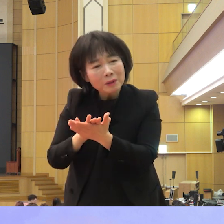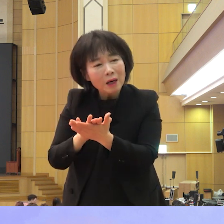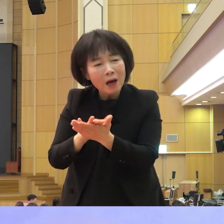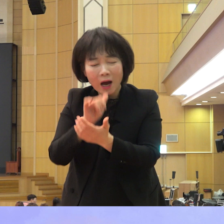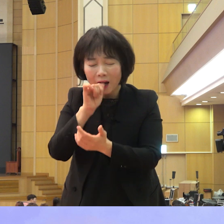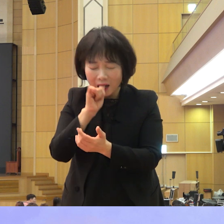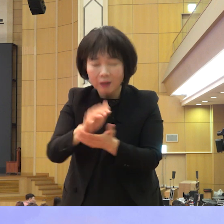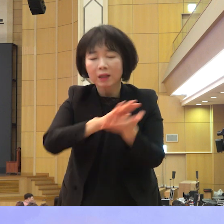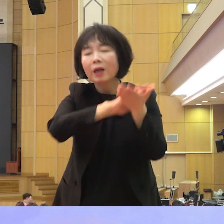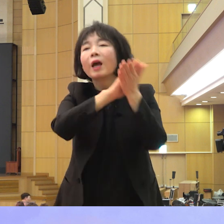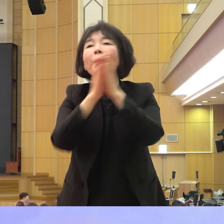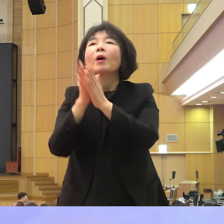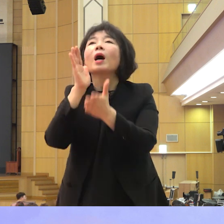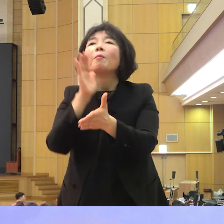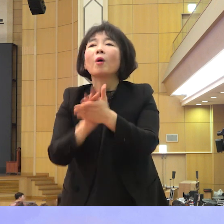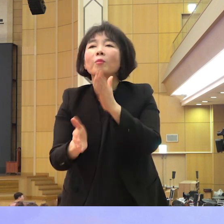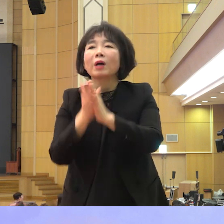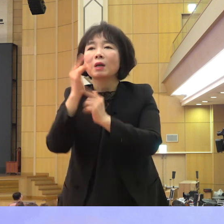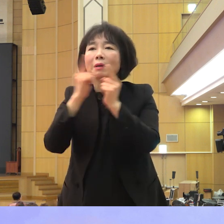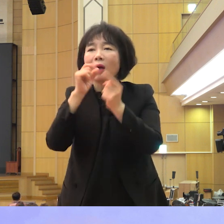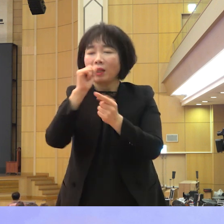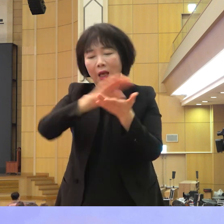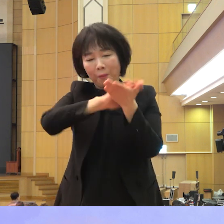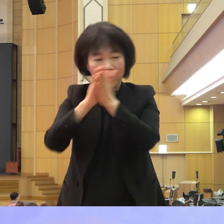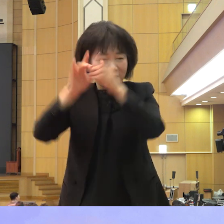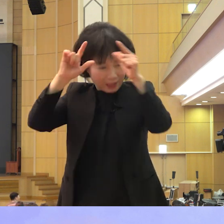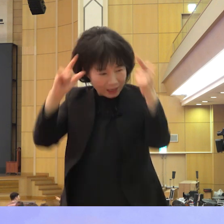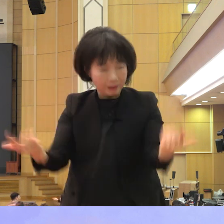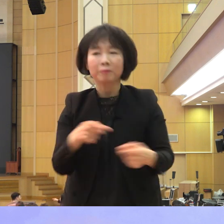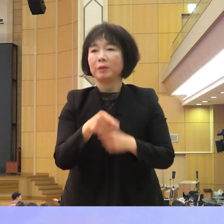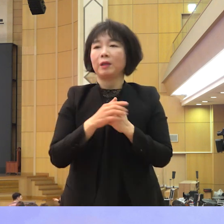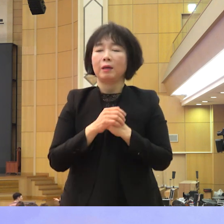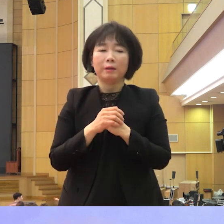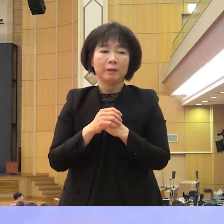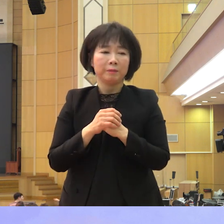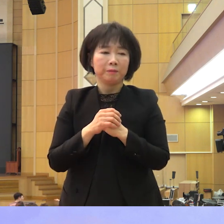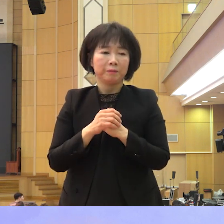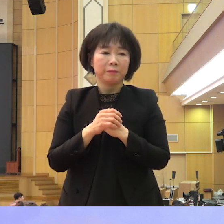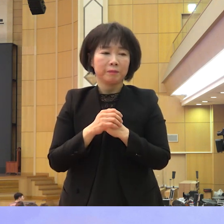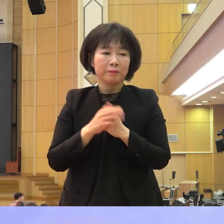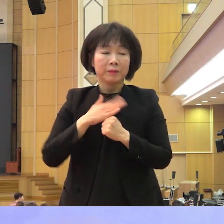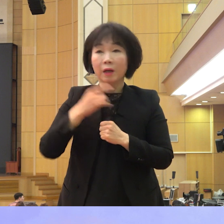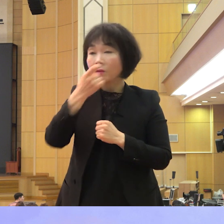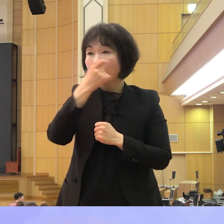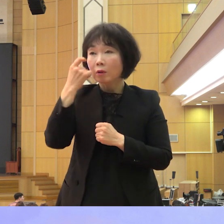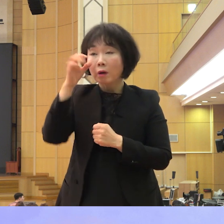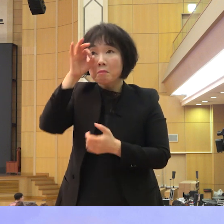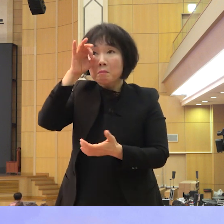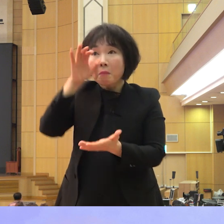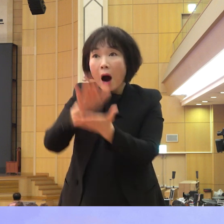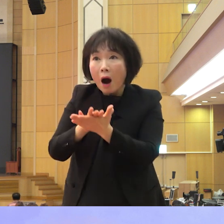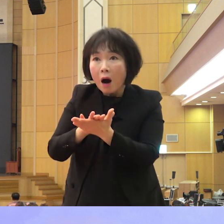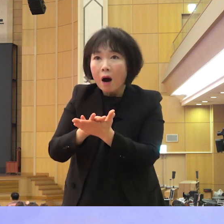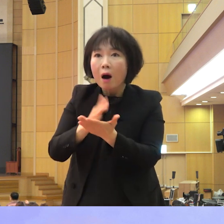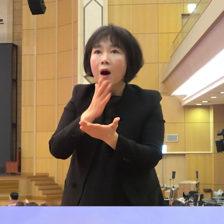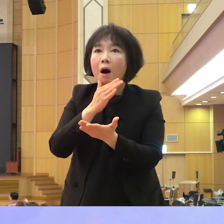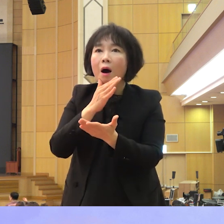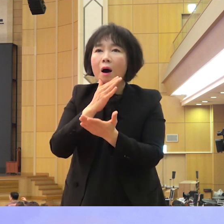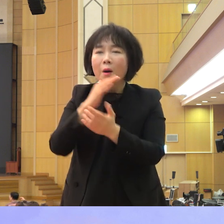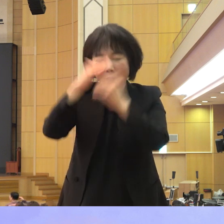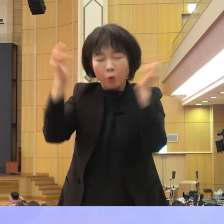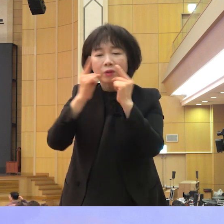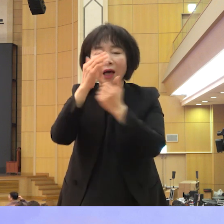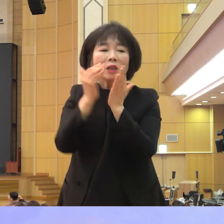천지가 없어져도 하나님 말씀은 1.1에도 변함이 없다고 했는데 내 눈으로 똑똑히 확인해 보니 어떤